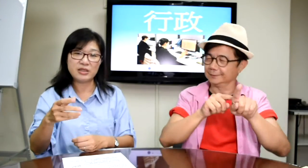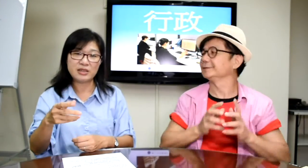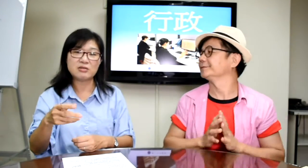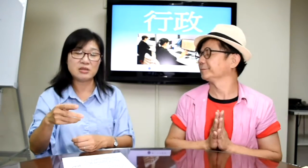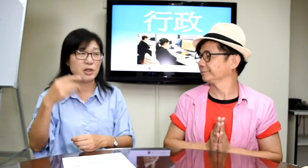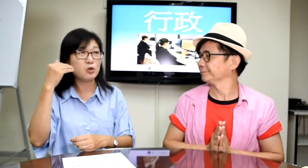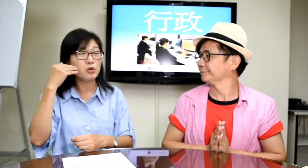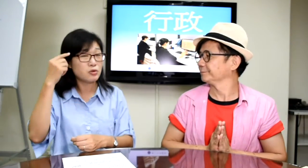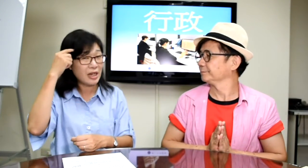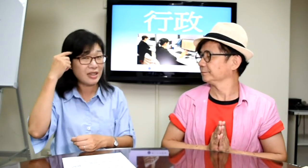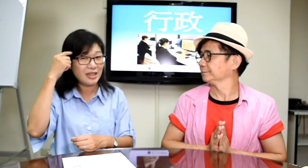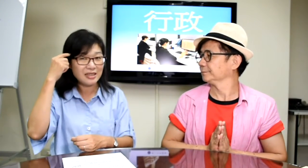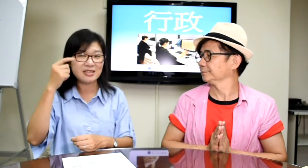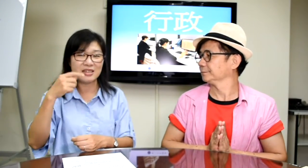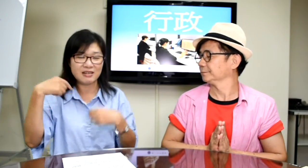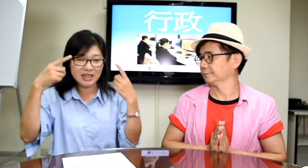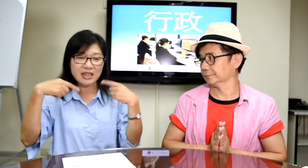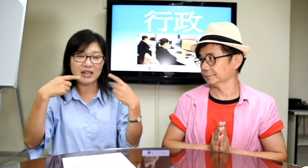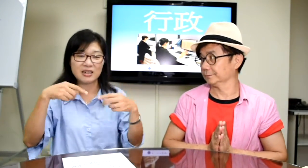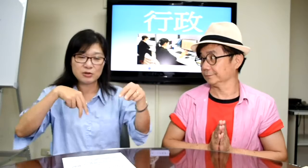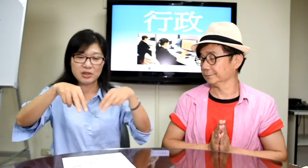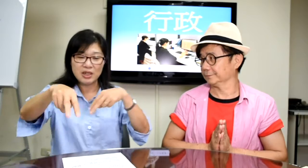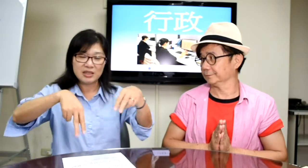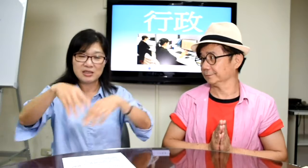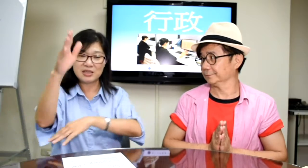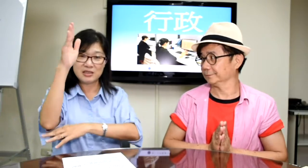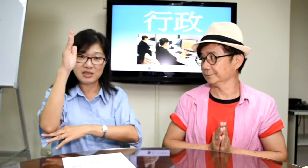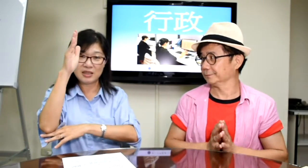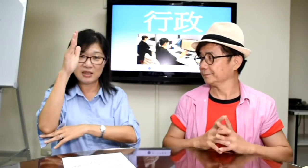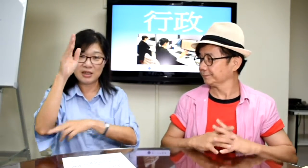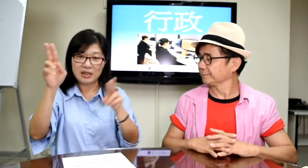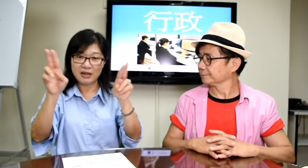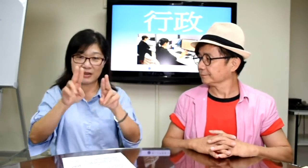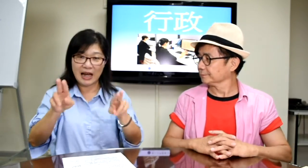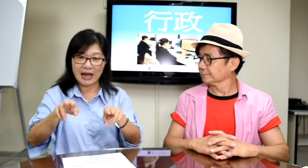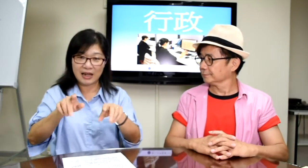照字面，如果说它的意思常常可能就说行政，然后